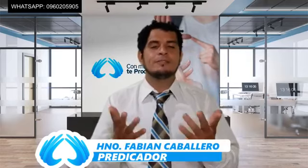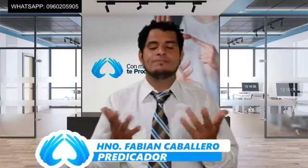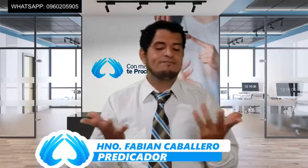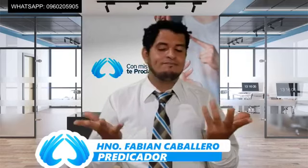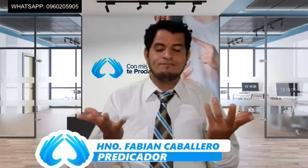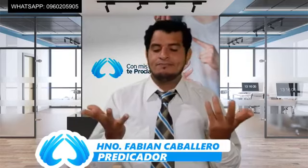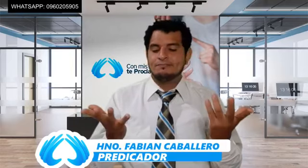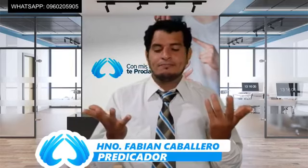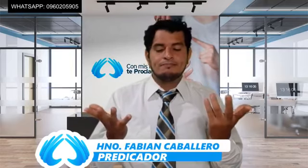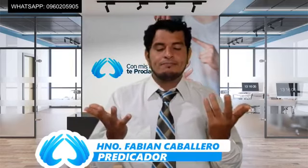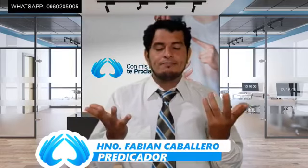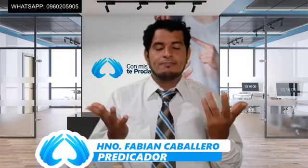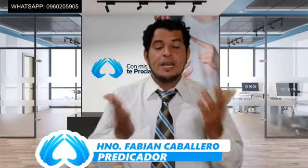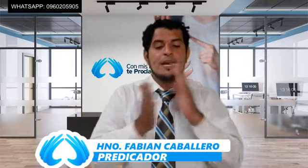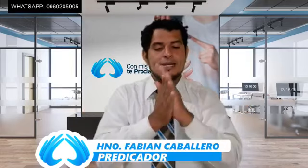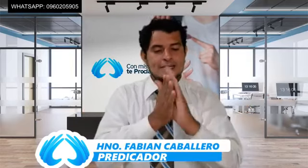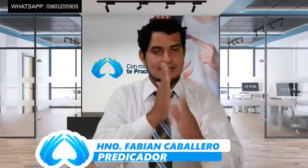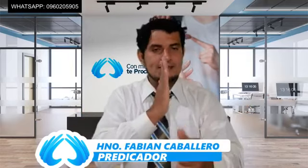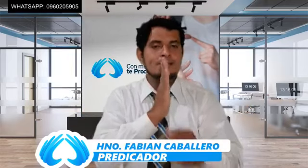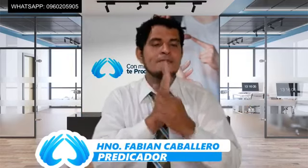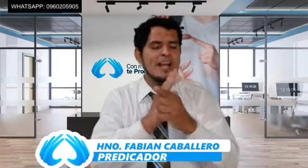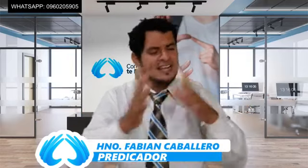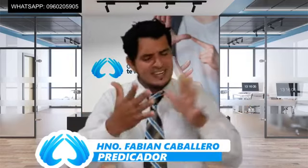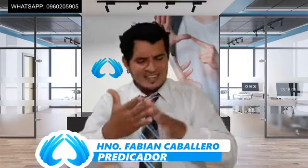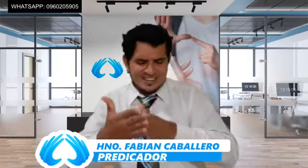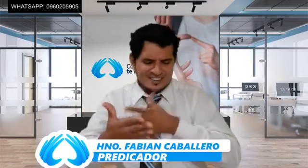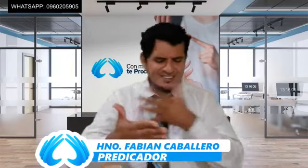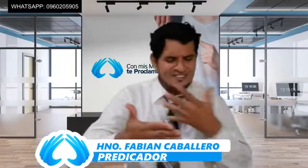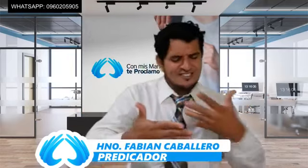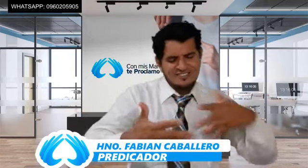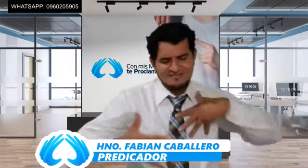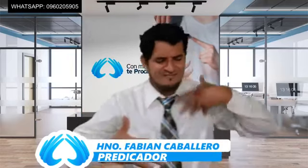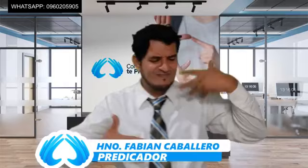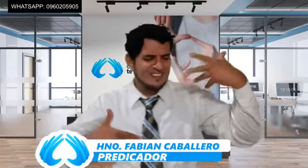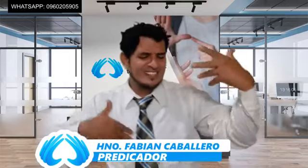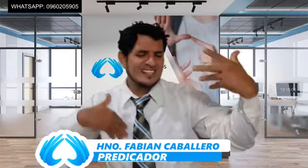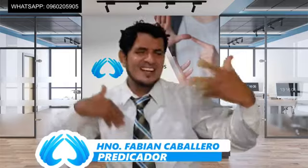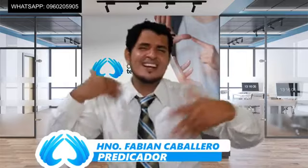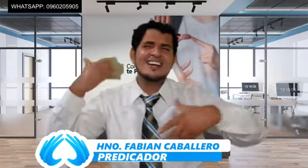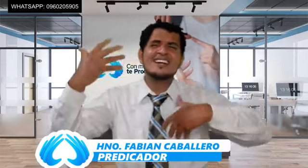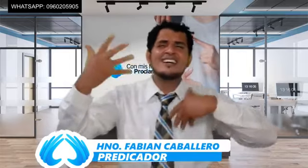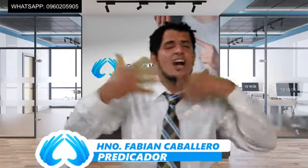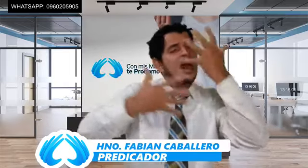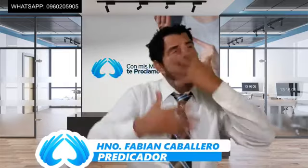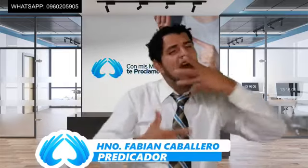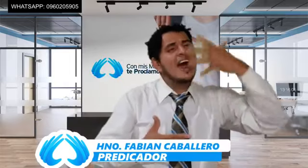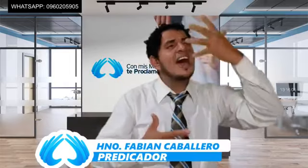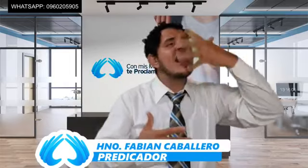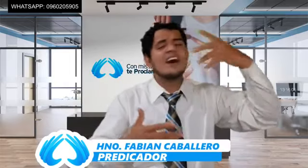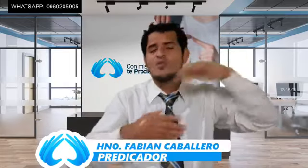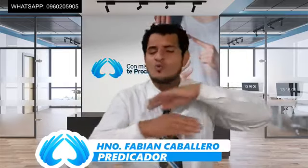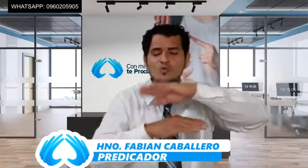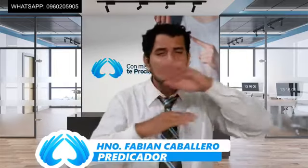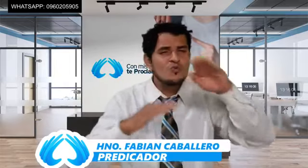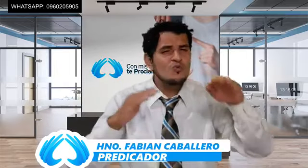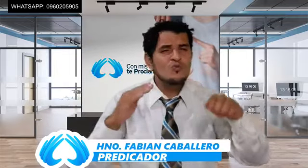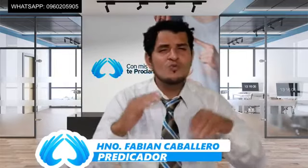Cantares, recuerda, de Job a Cantares, son los libros poéticos.